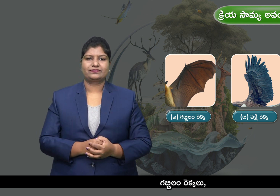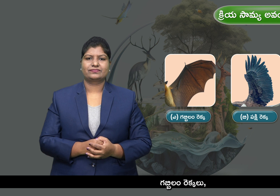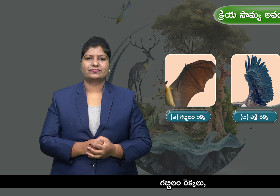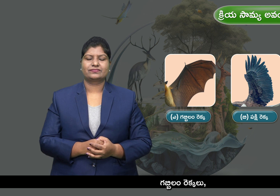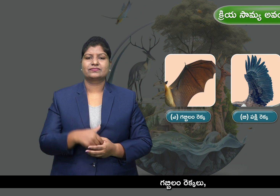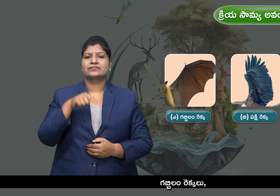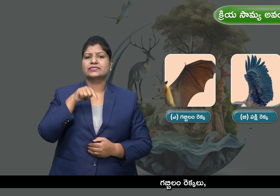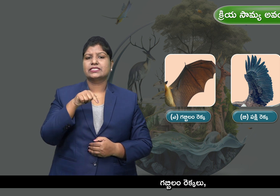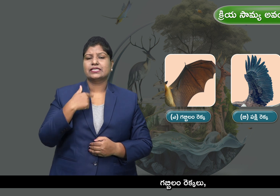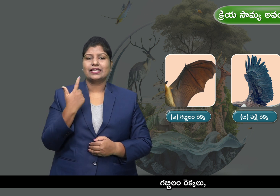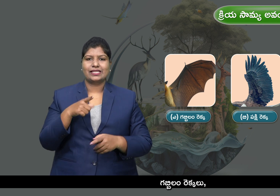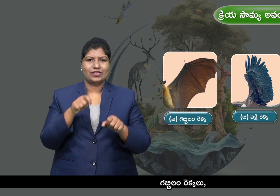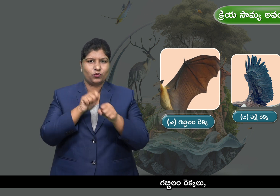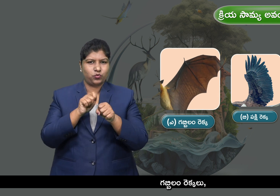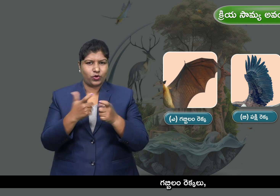గబ్బిలం రెక్కలు,